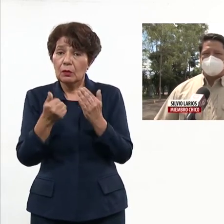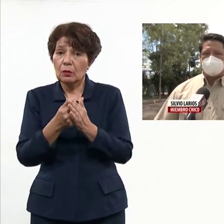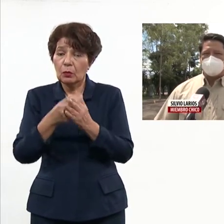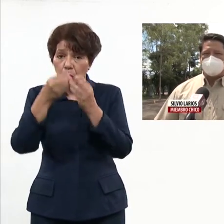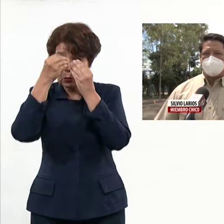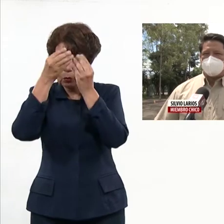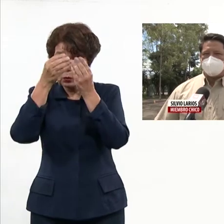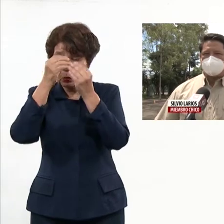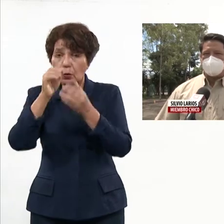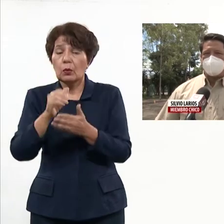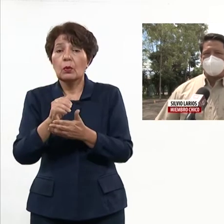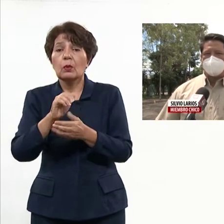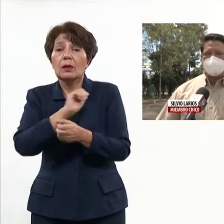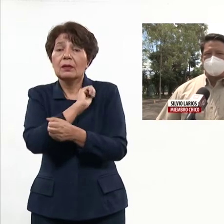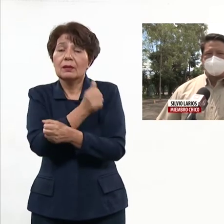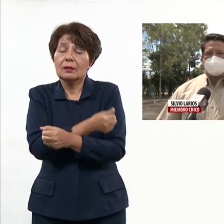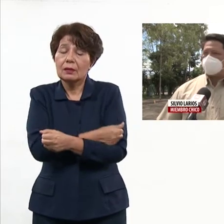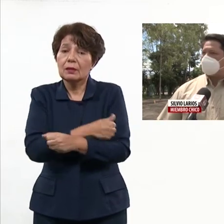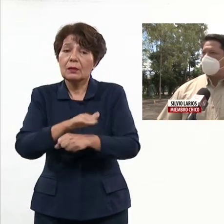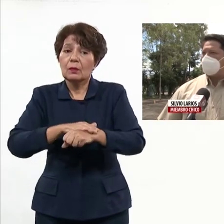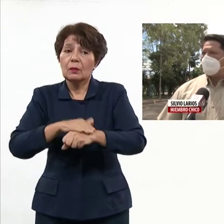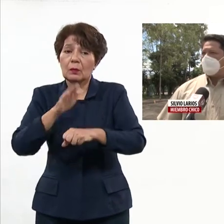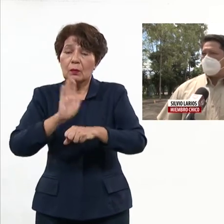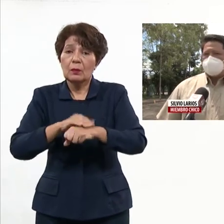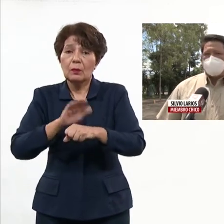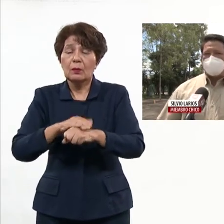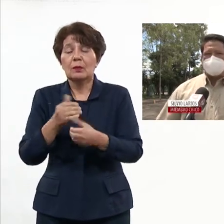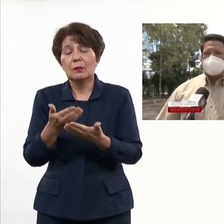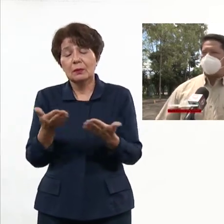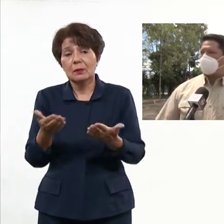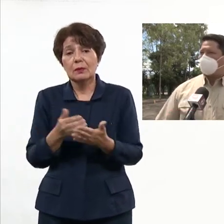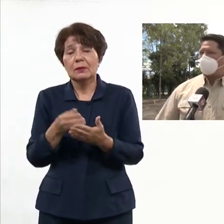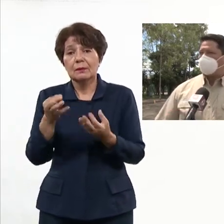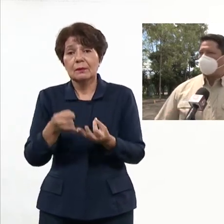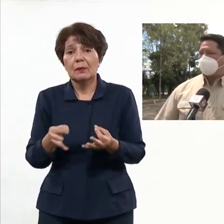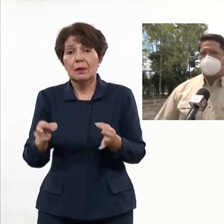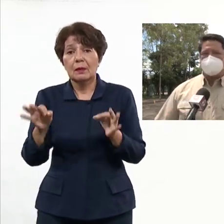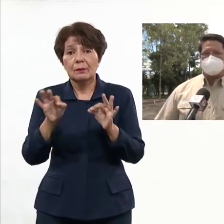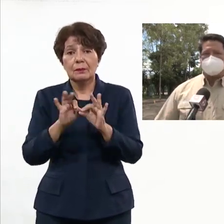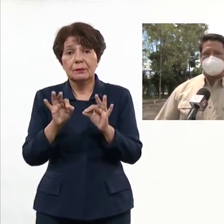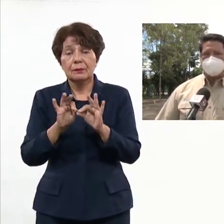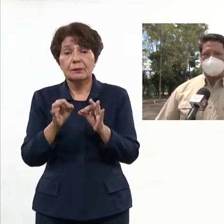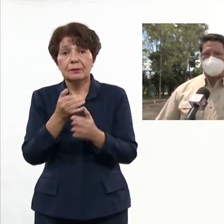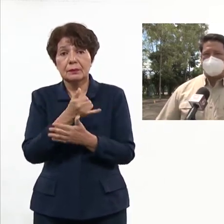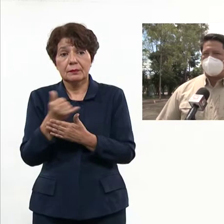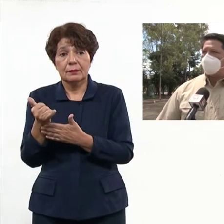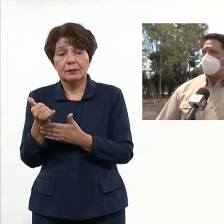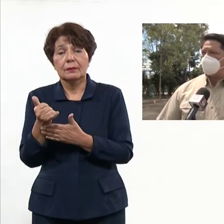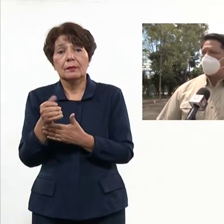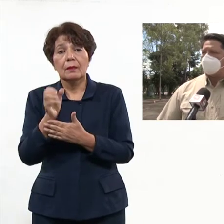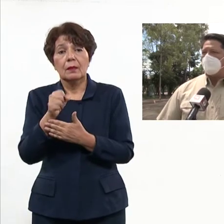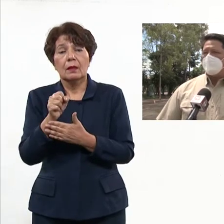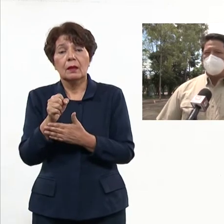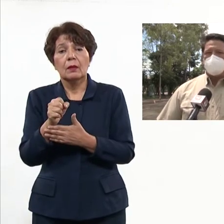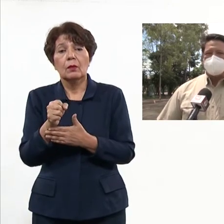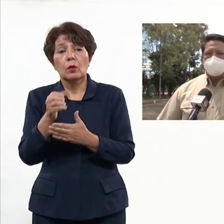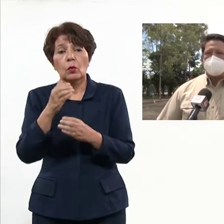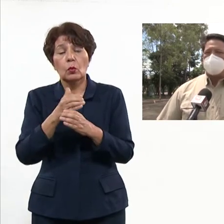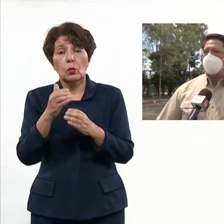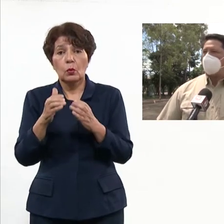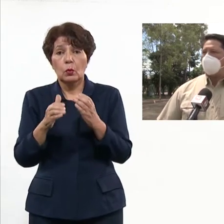a través de los distintos medios de comunicación mediante notas etcétera es importante tener esta mesa porque hay puntos